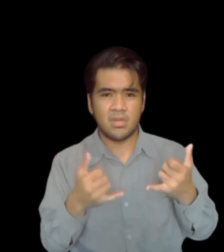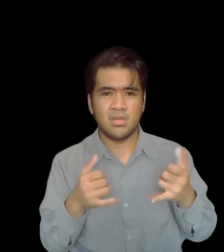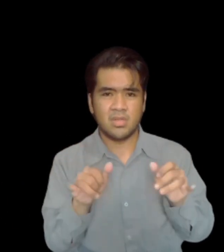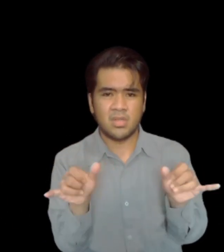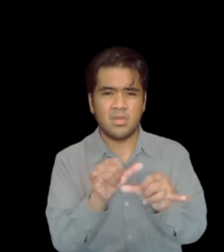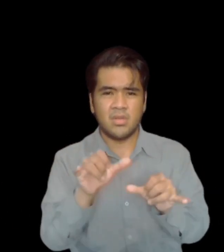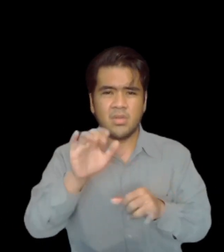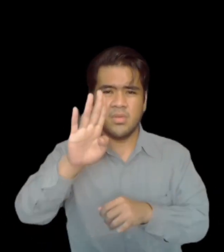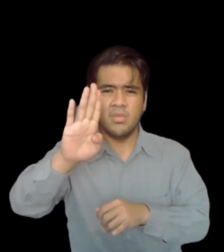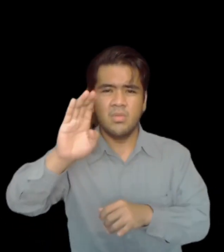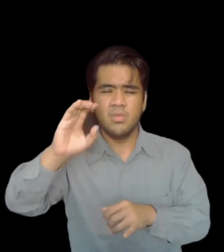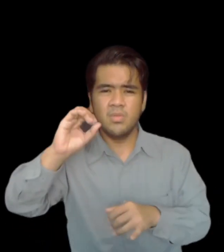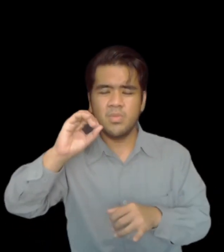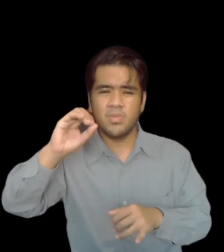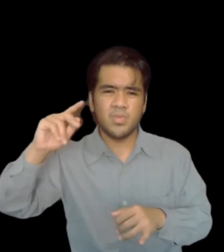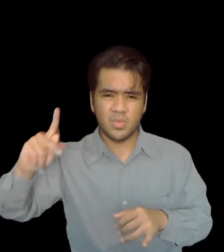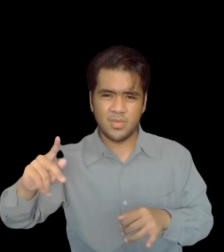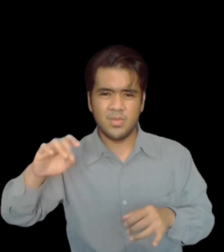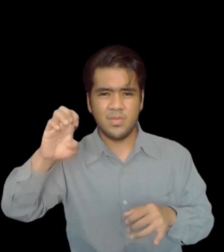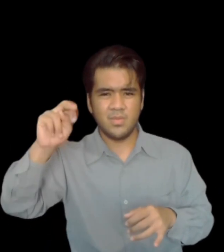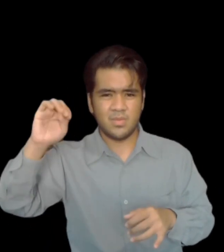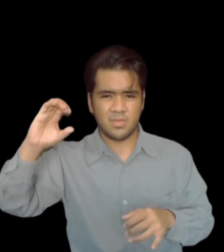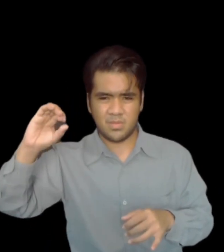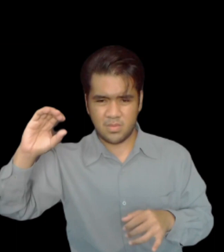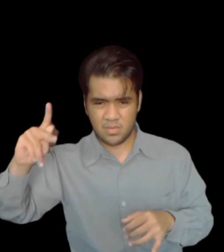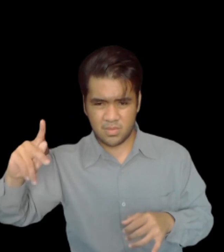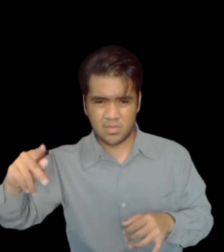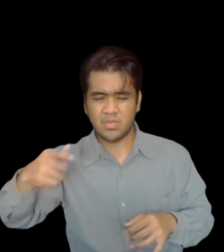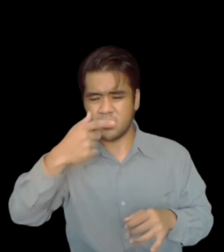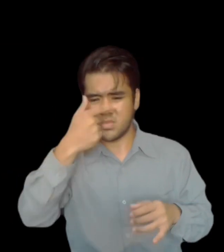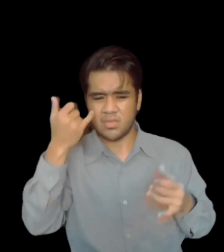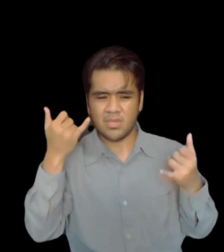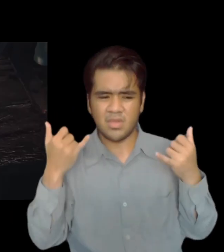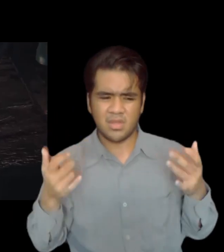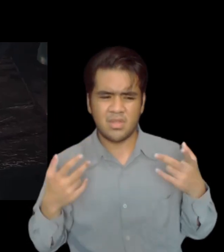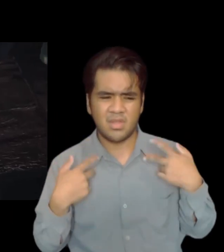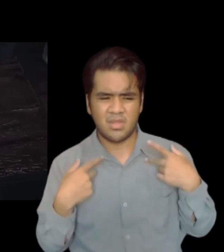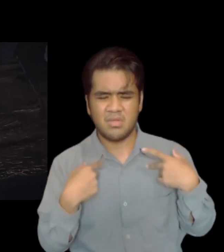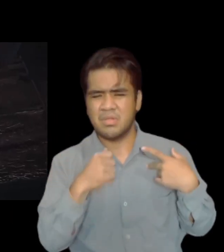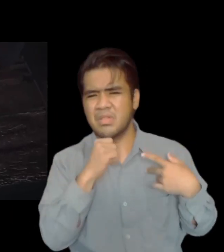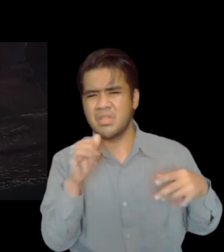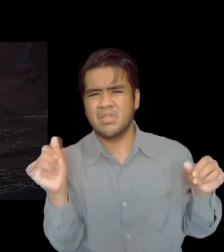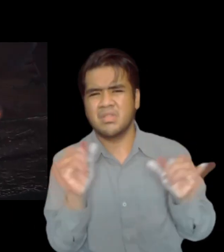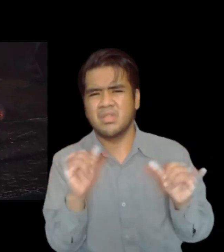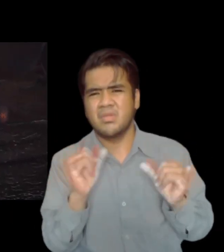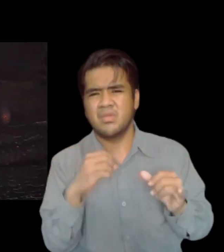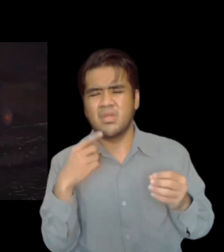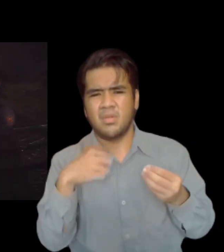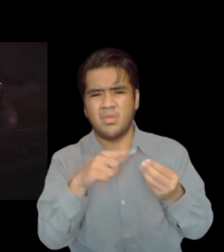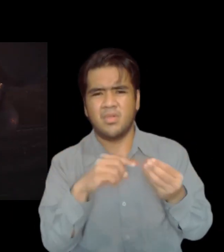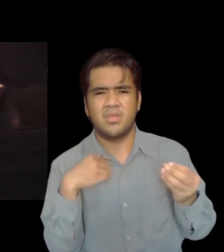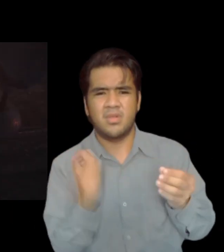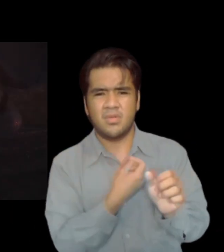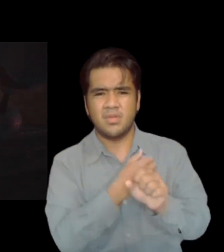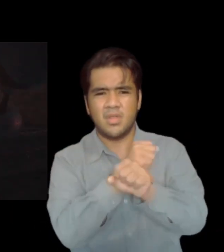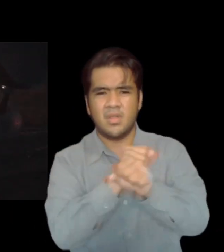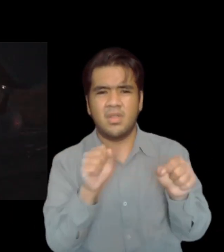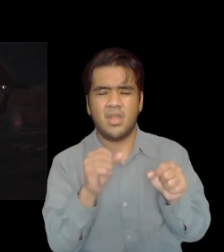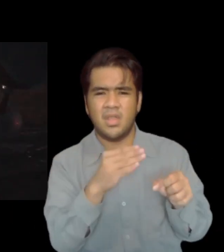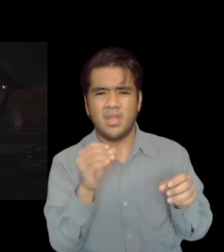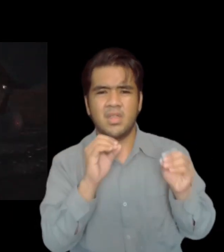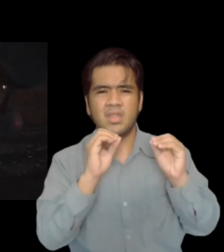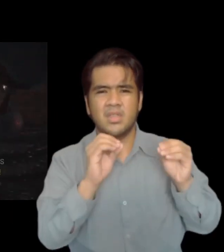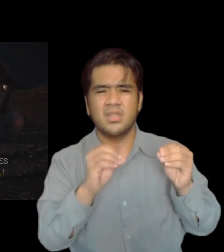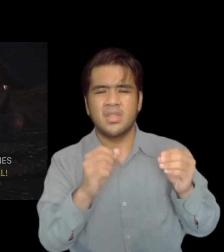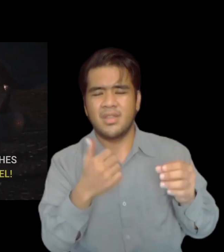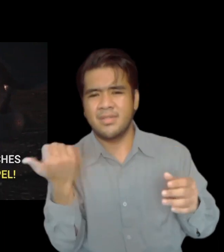ang mga apocryphal books tulad ng Book of Enoch ay hindi itinakdang maisama sa Biblia dahil ang aklat na ito ay walang kinalaman sa ating